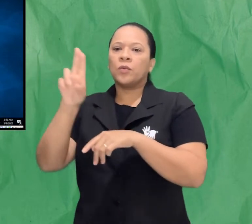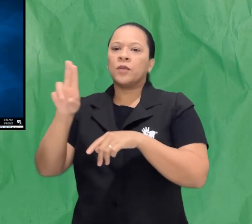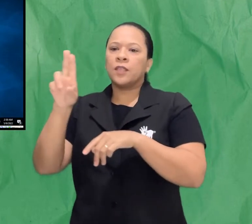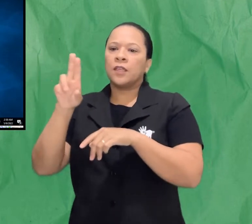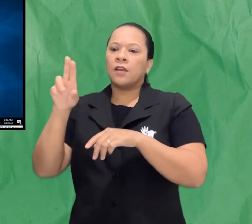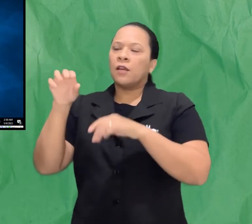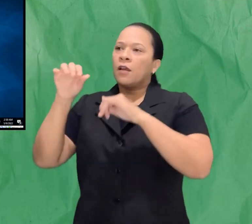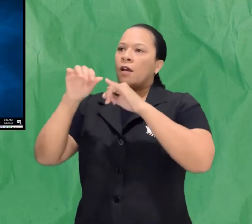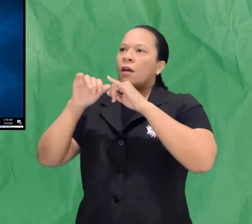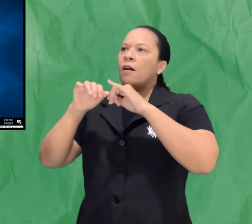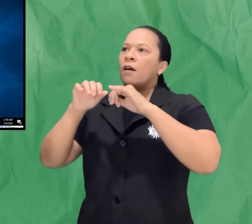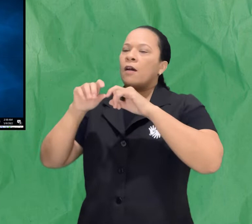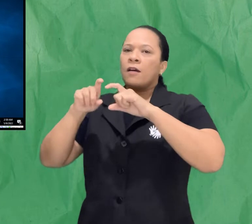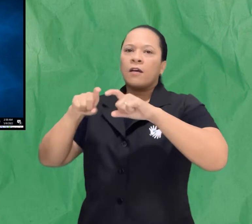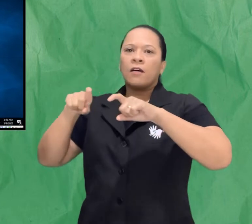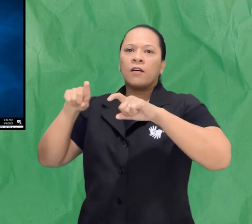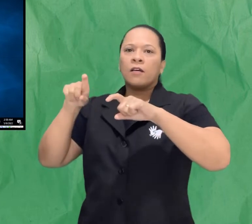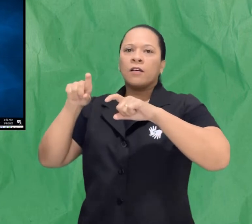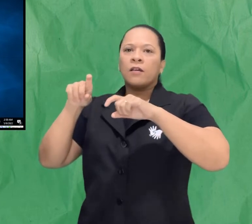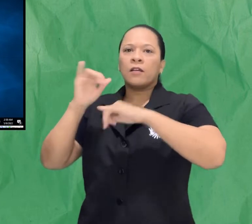conectado aqui na internet.